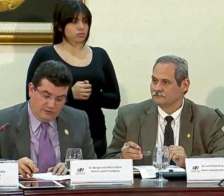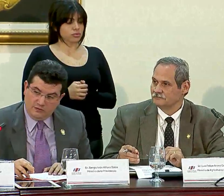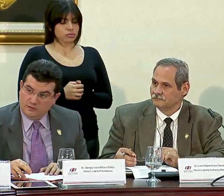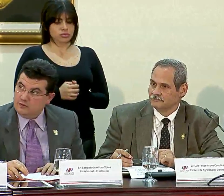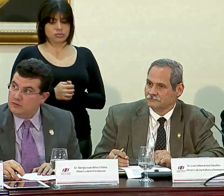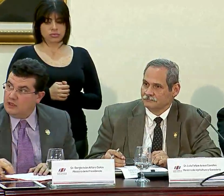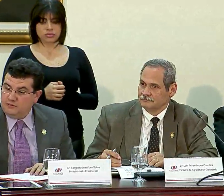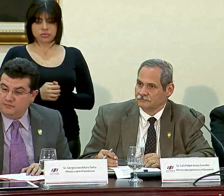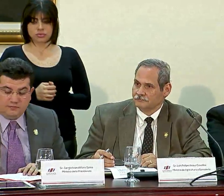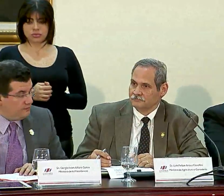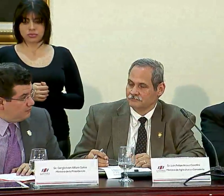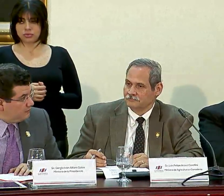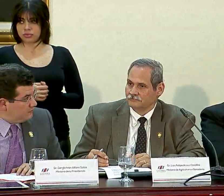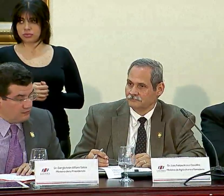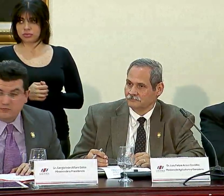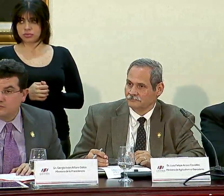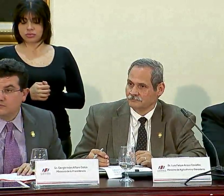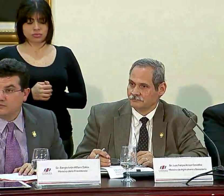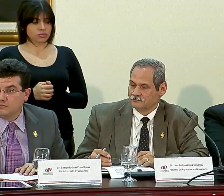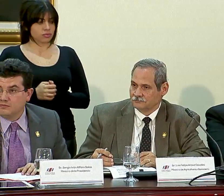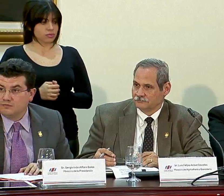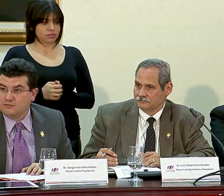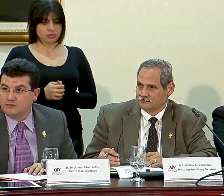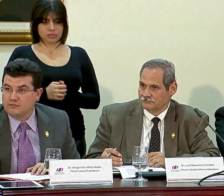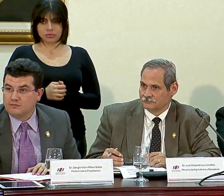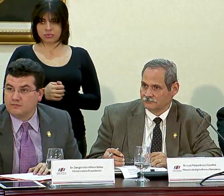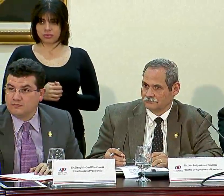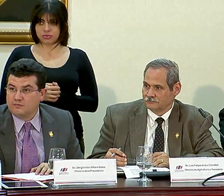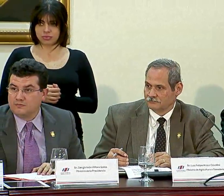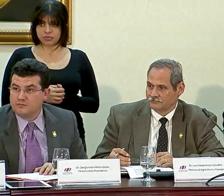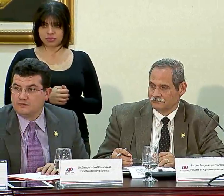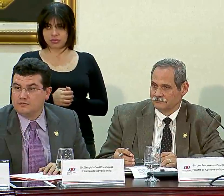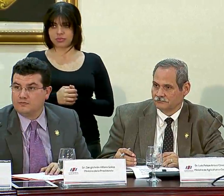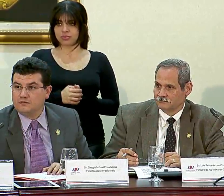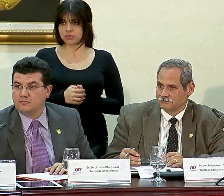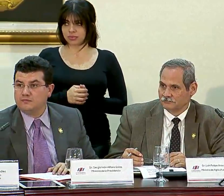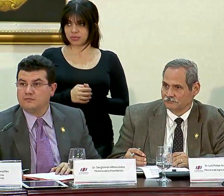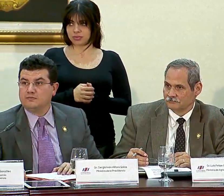Sí. Perdón, don Sergio, disculpe.